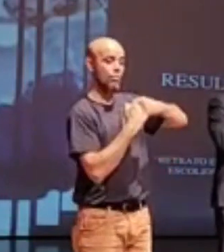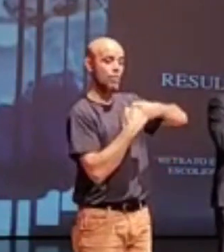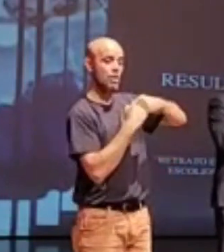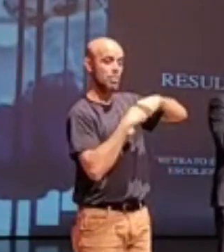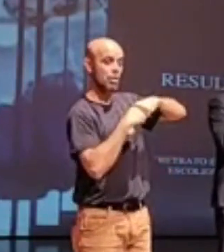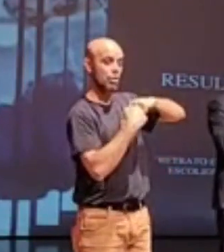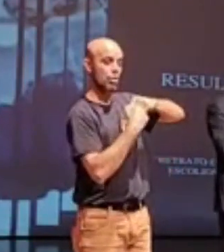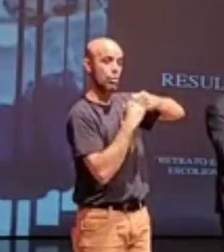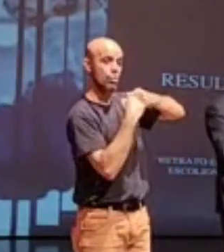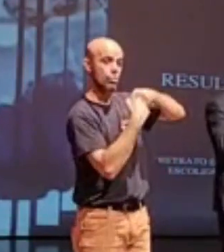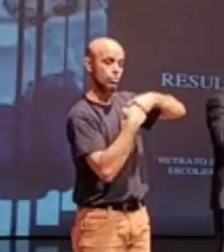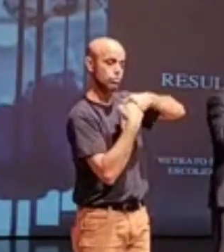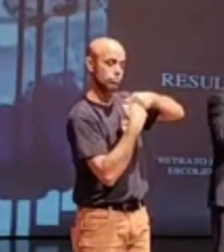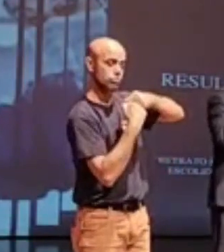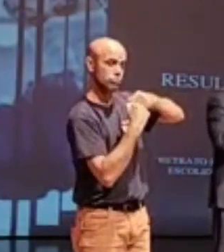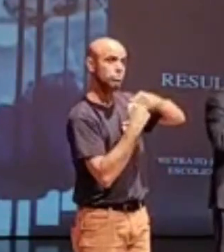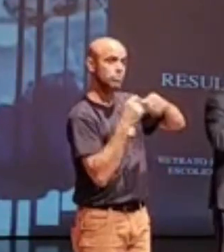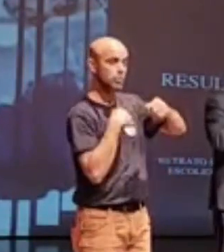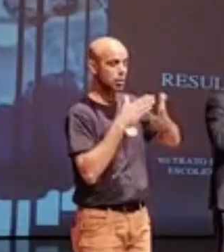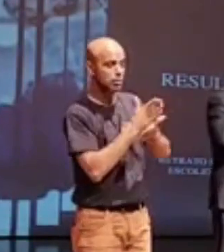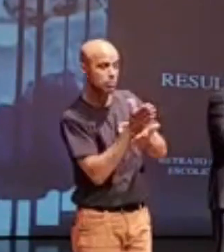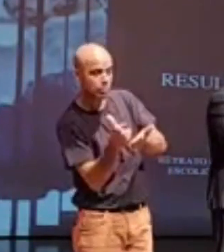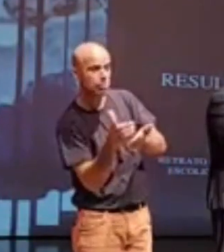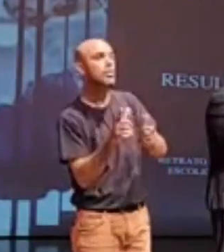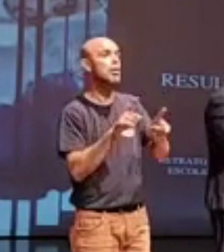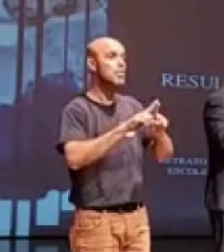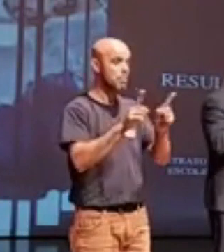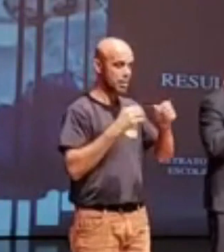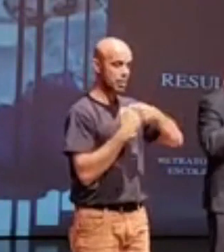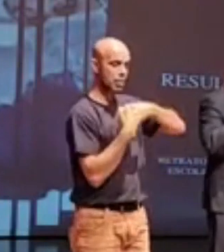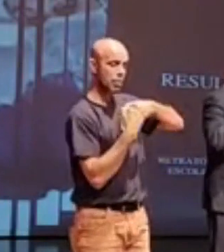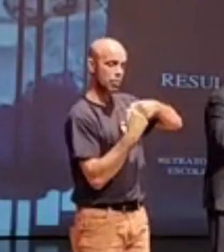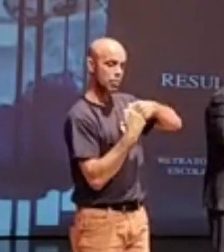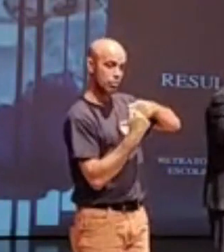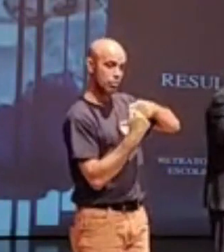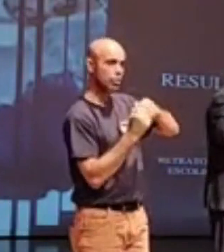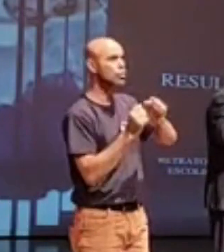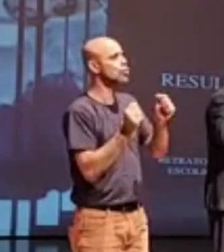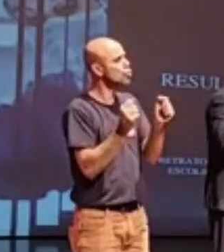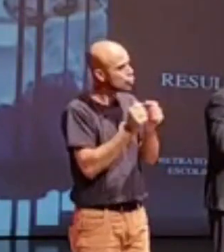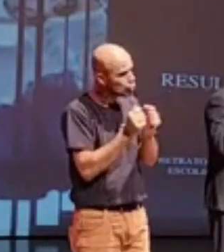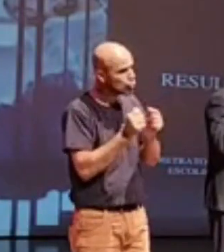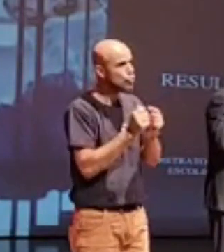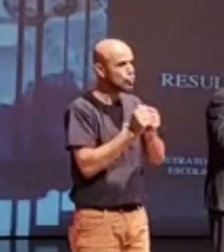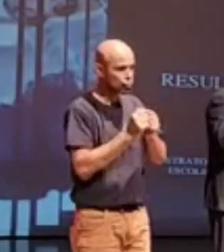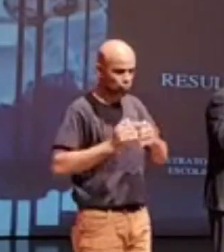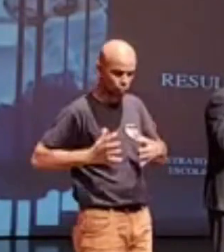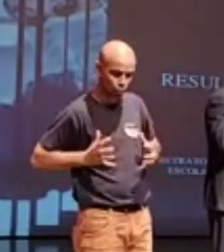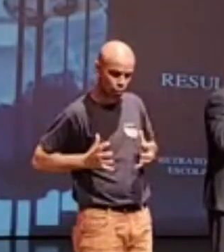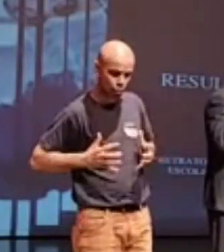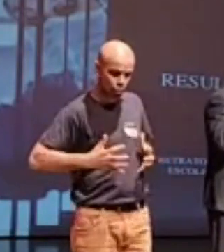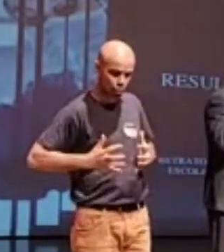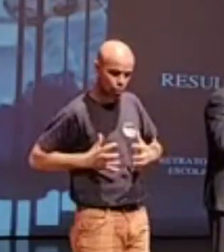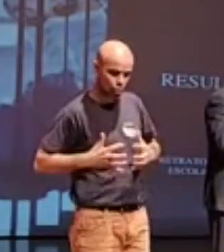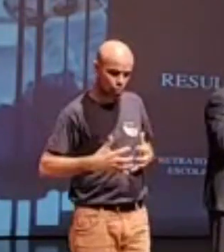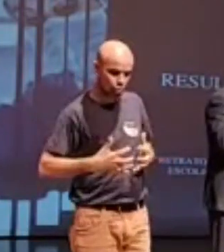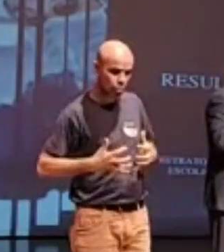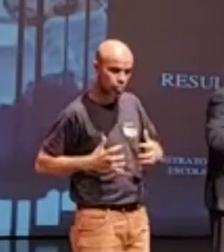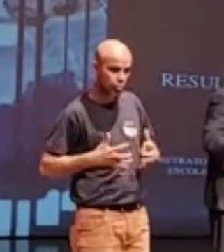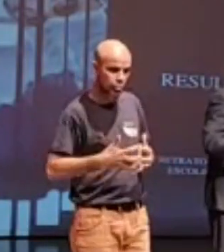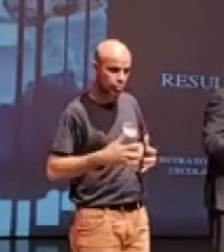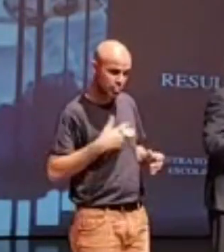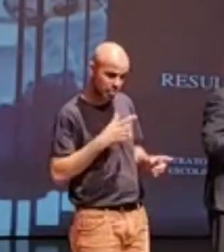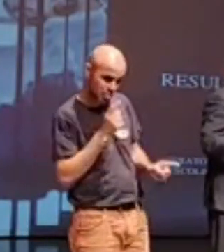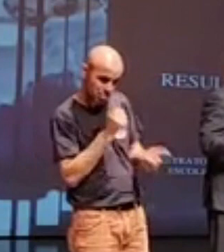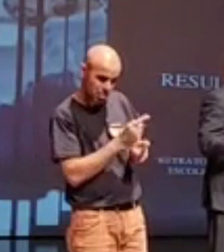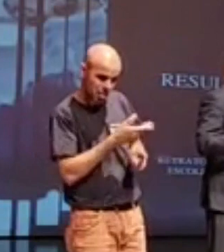Então, além do desvio lateral, a vértebra roda e roda junto à costela. E essa costela dá essa aparência